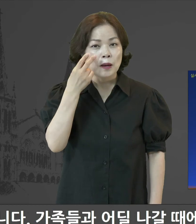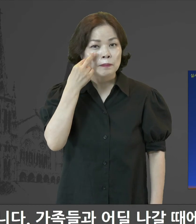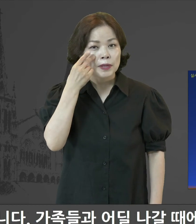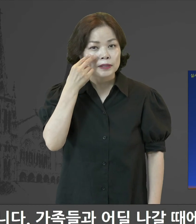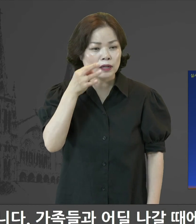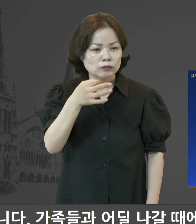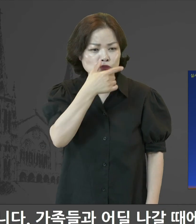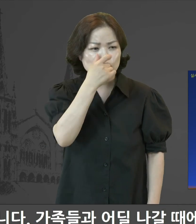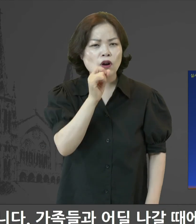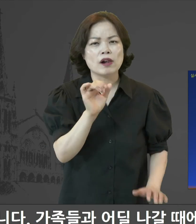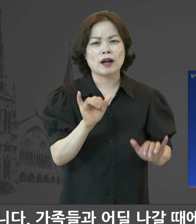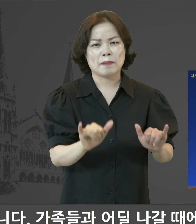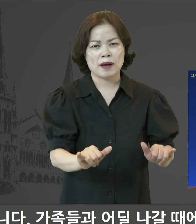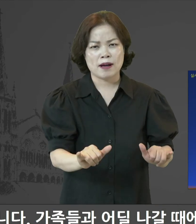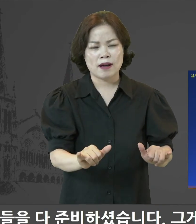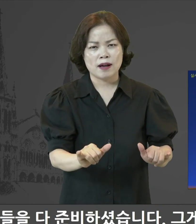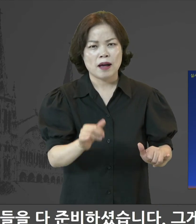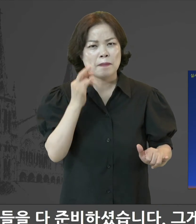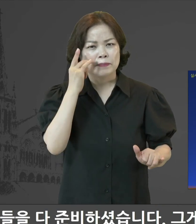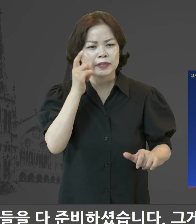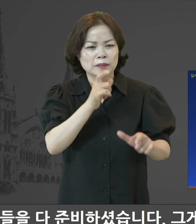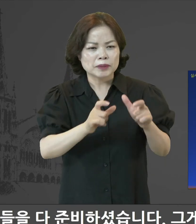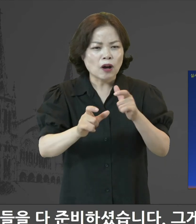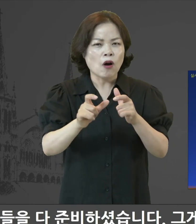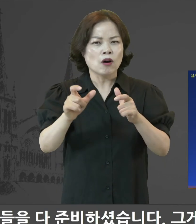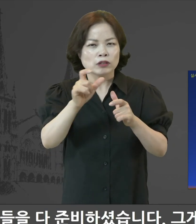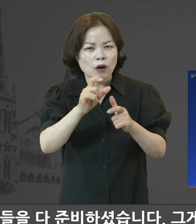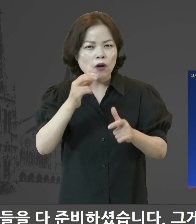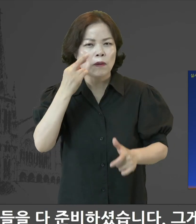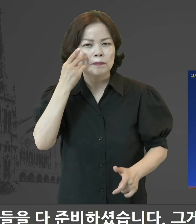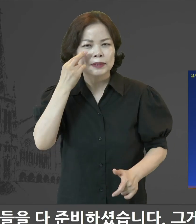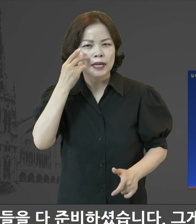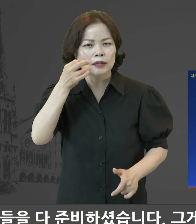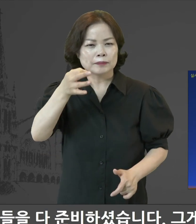비상금이 또 모자랄까 봐 비상금의 비상금을 또 준비하세요.